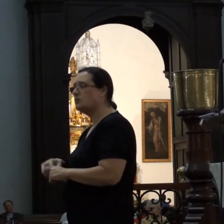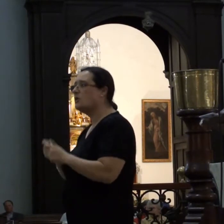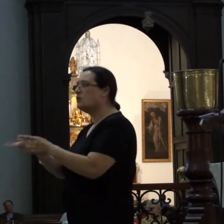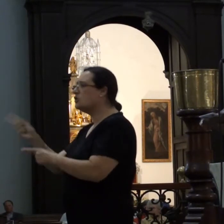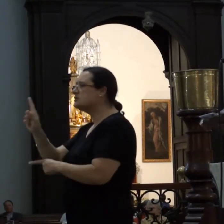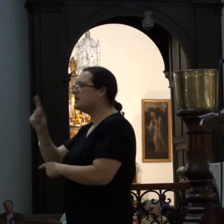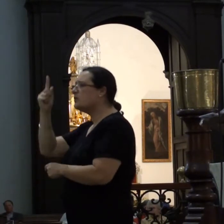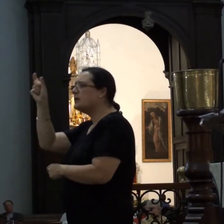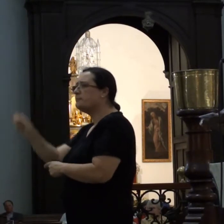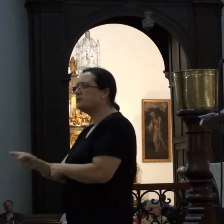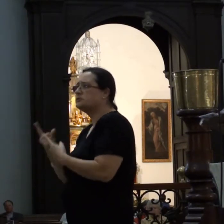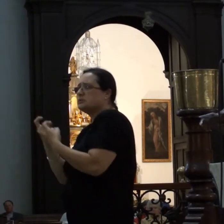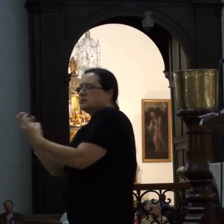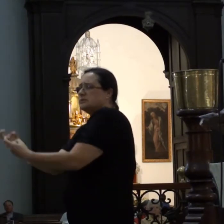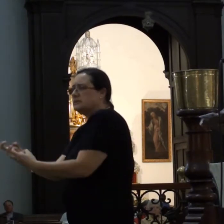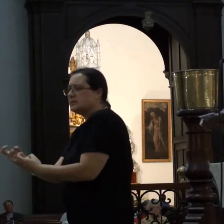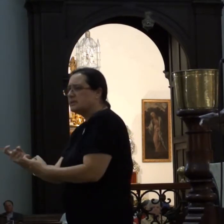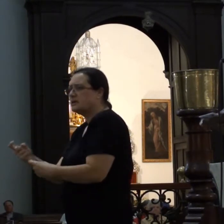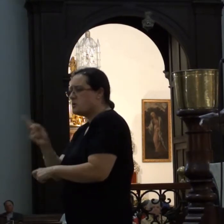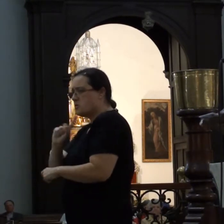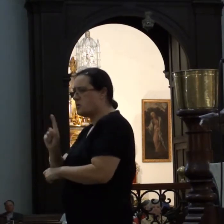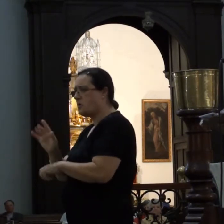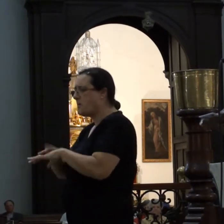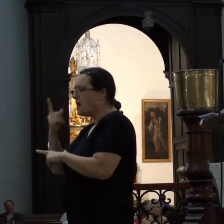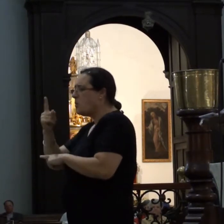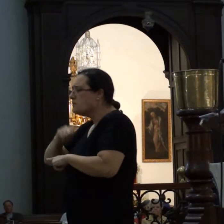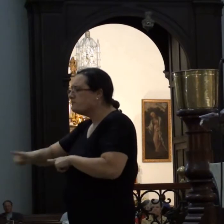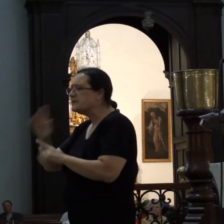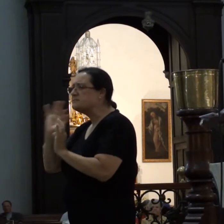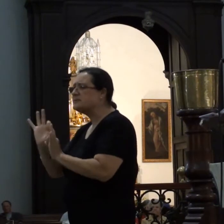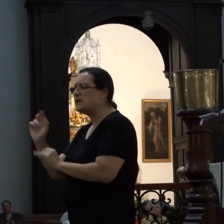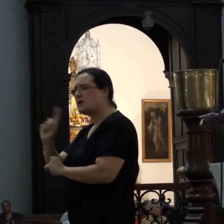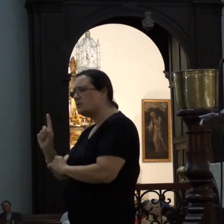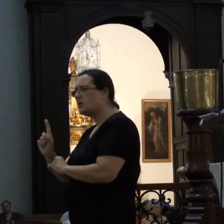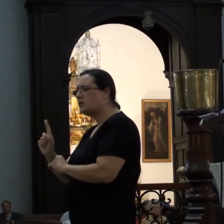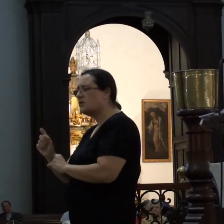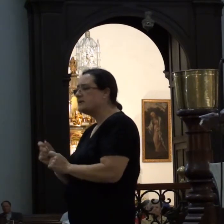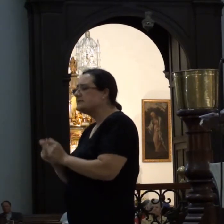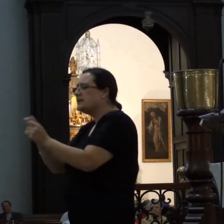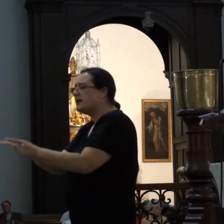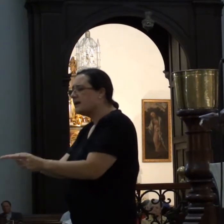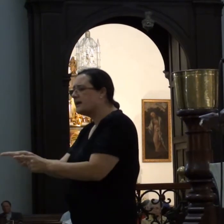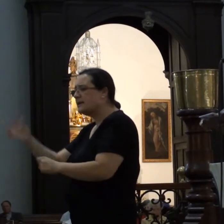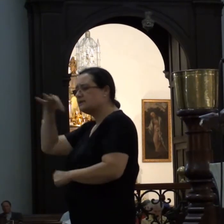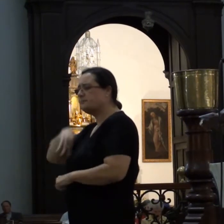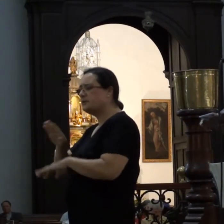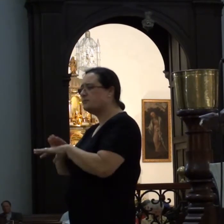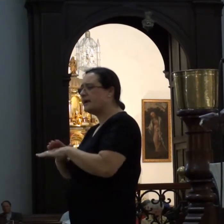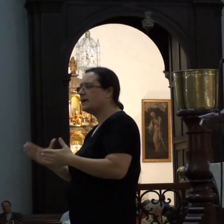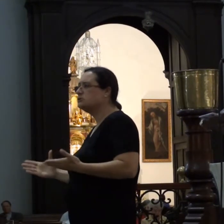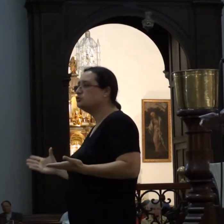persona que le hace falta para una misión para una cosa especial sino que es concedido a